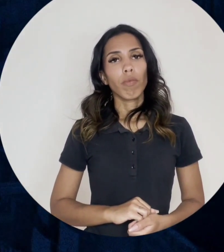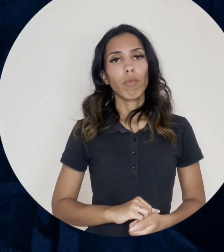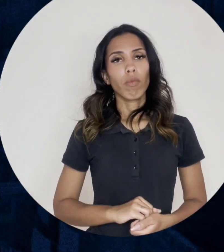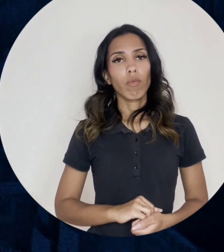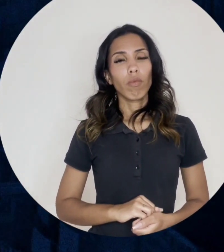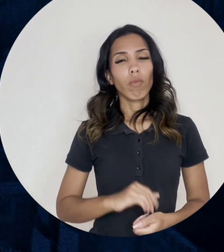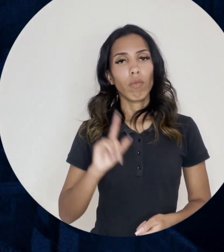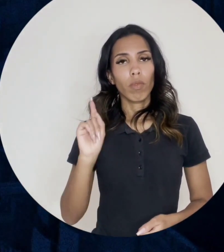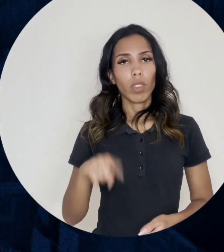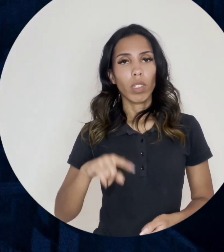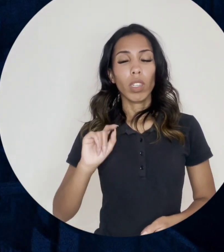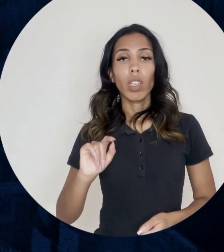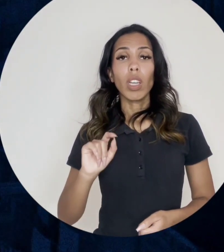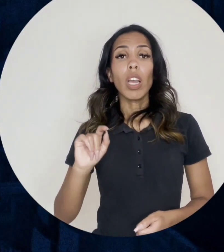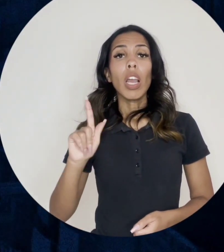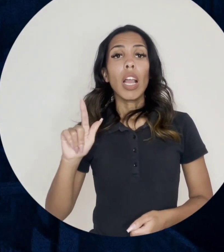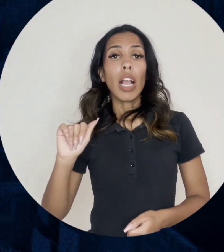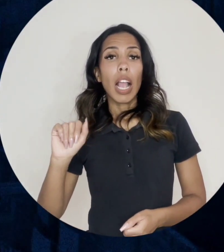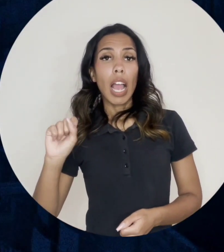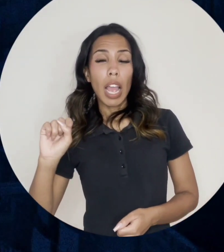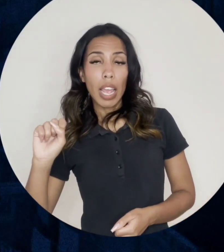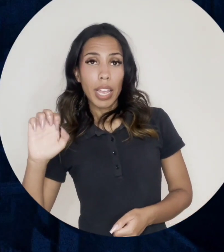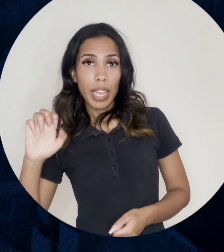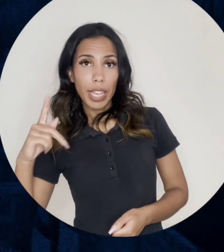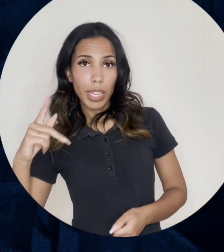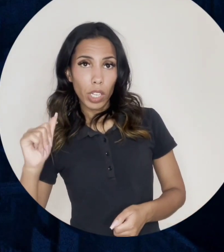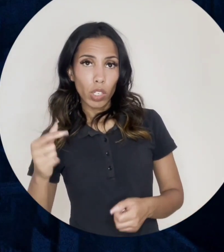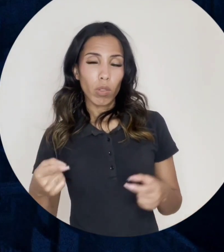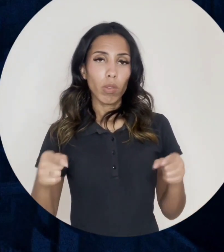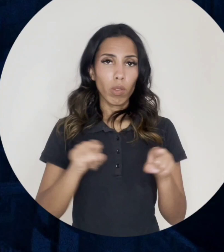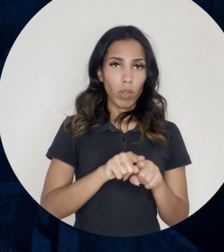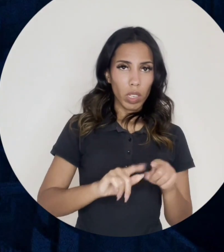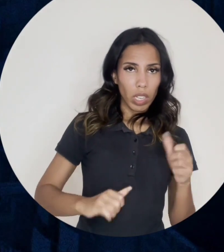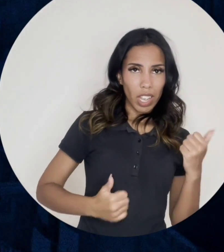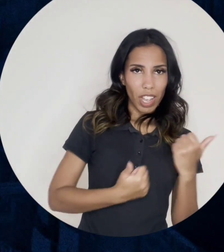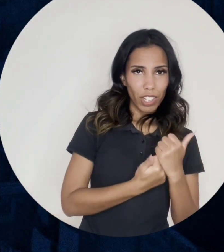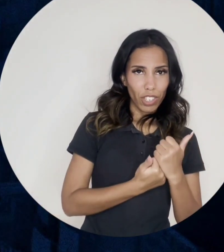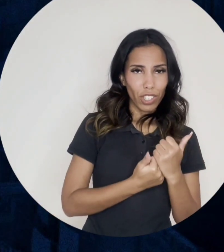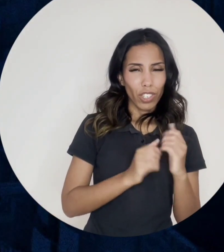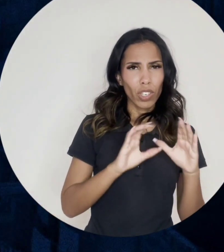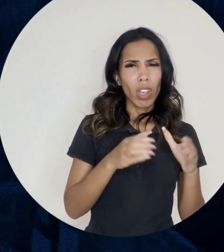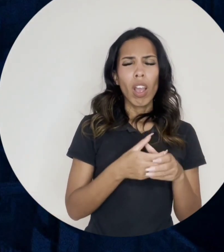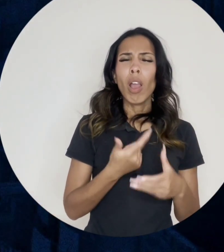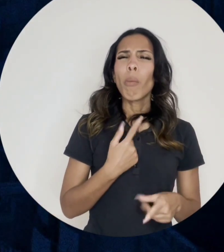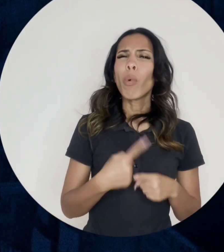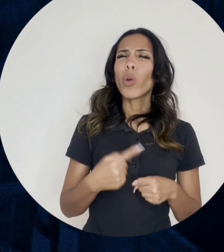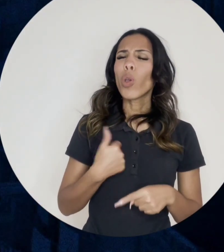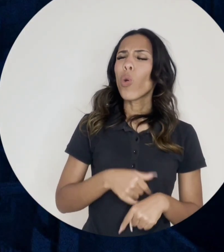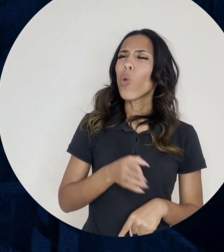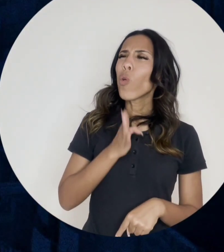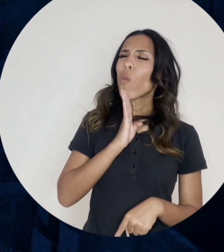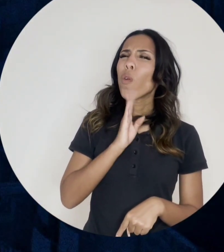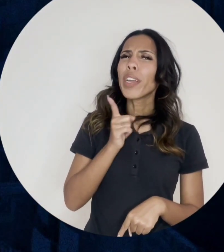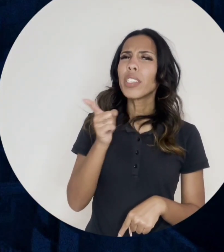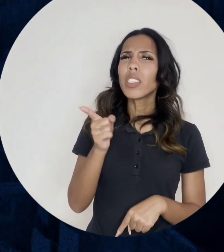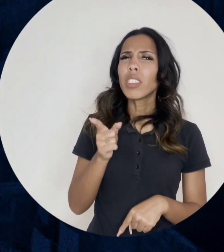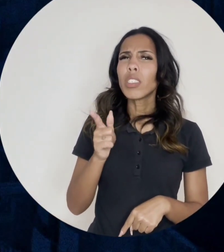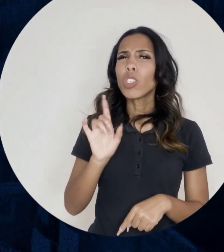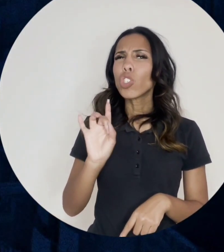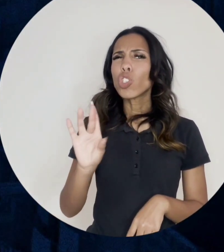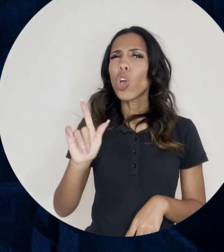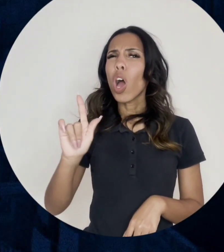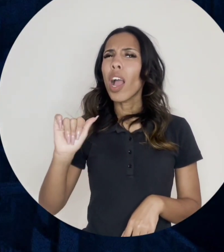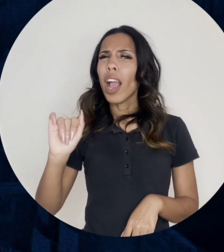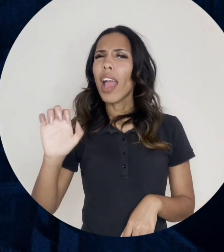essa atuação como GAESP e agente comunitário ao mesmo tempo? Consegui. Porque acho que quando eu te conheci, você era só GAESP, se eu não